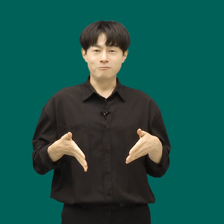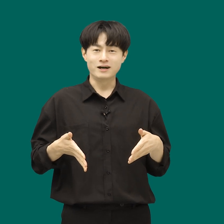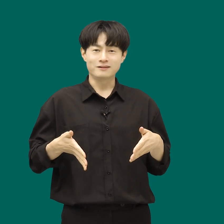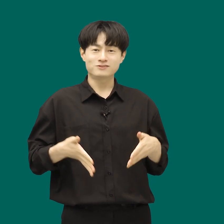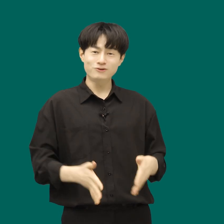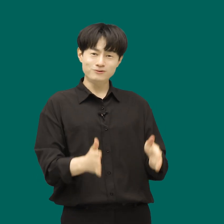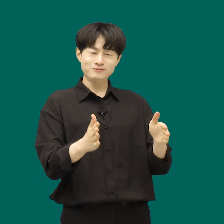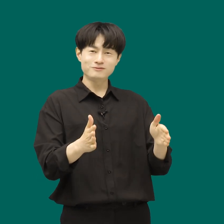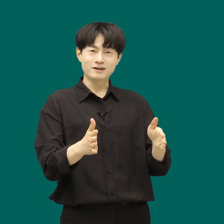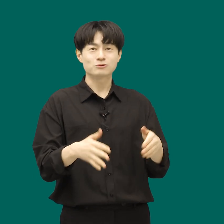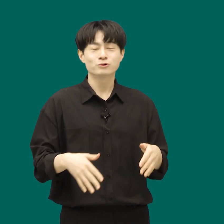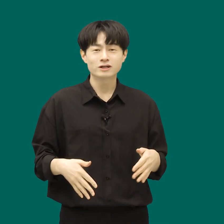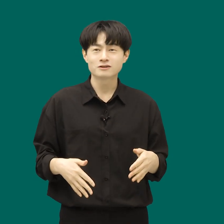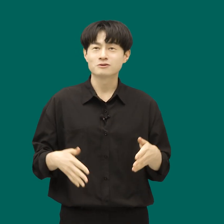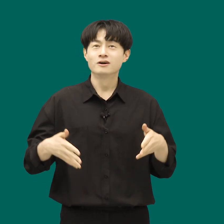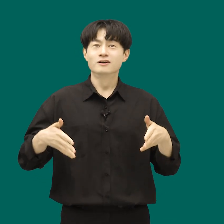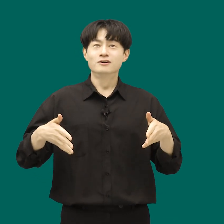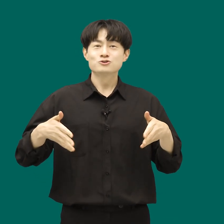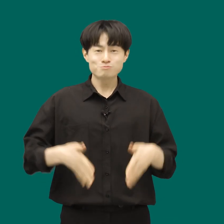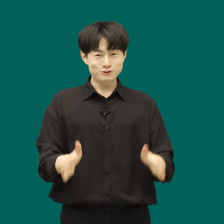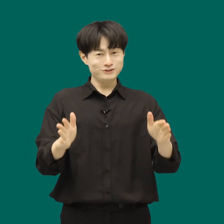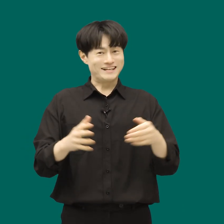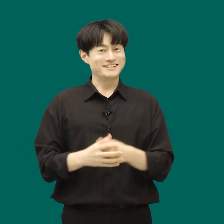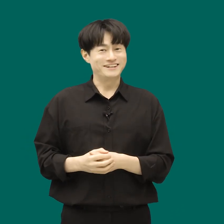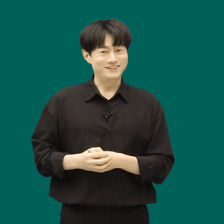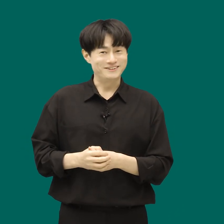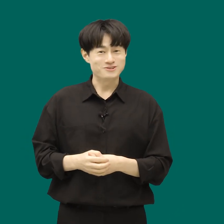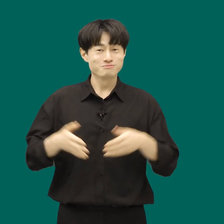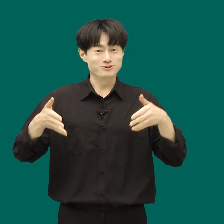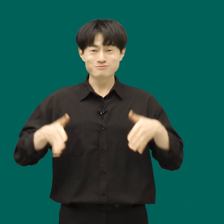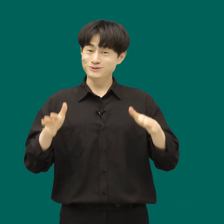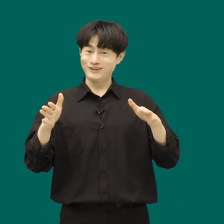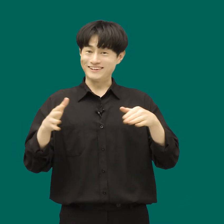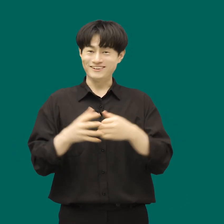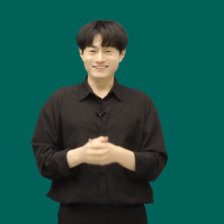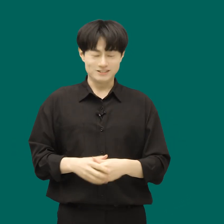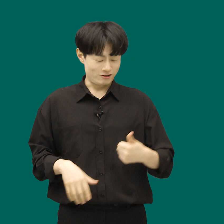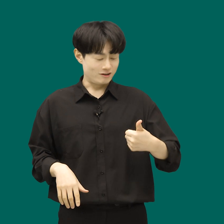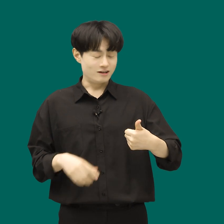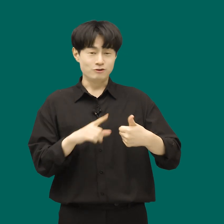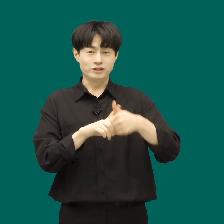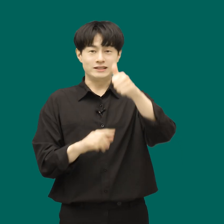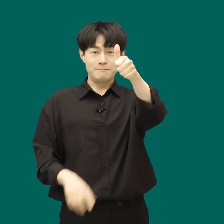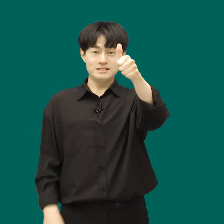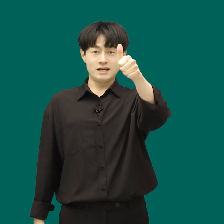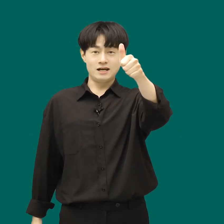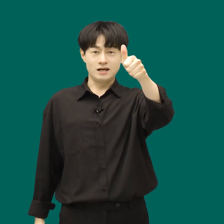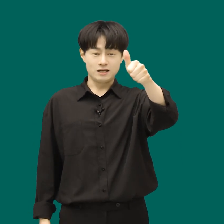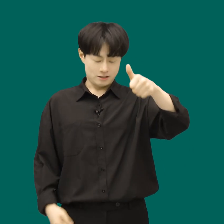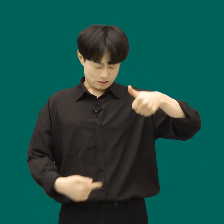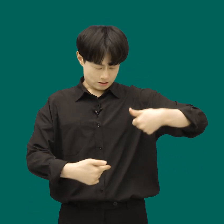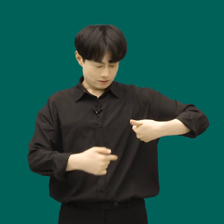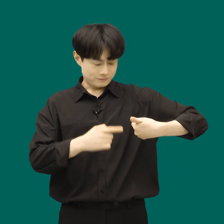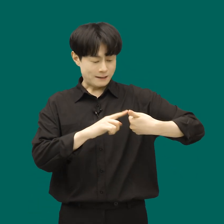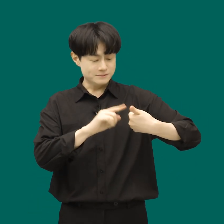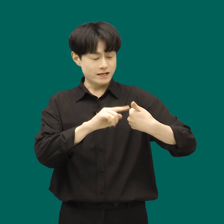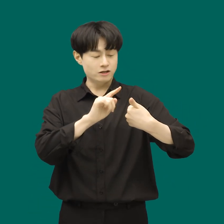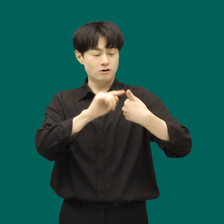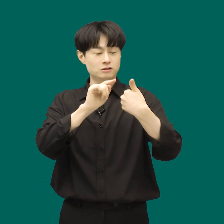엄마가 똥이랑 하긴 순풍 낳잖아요. 네, 순풍으로 할게요. 그래서 우리 남자의 어떤